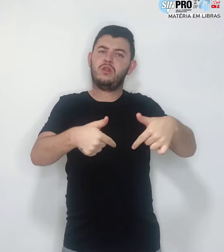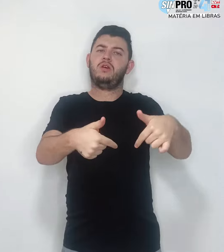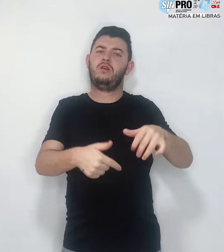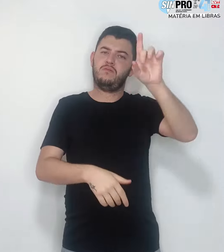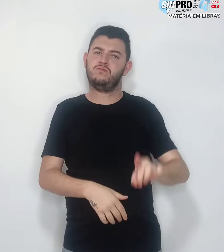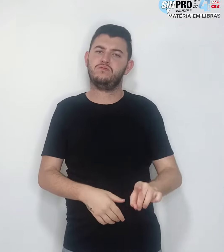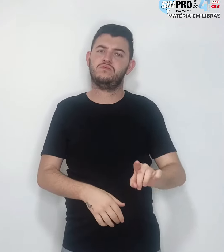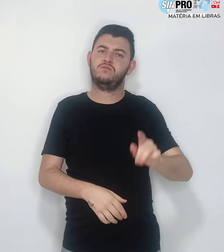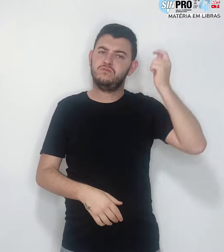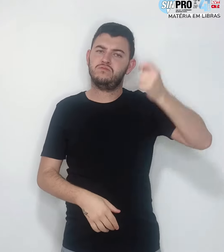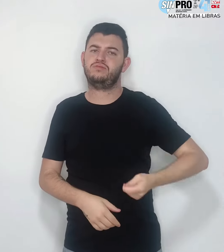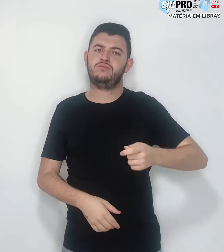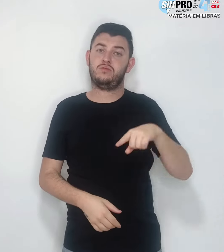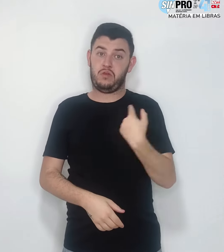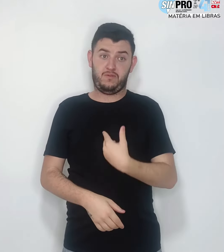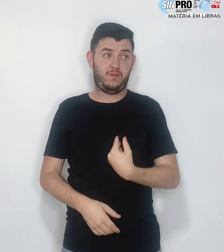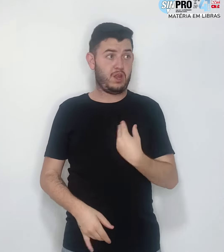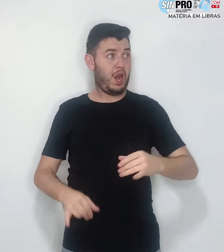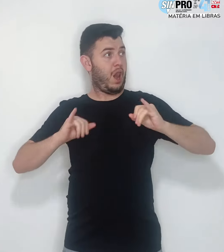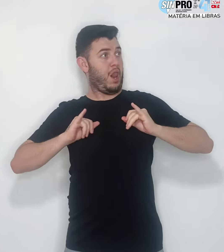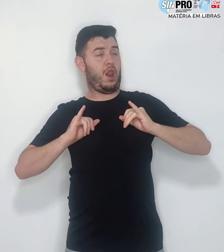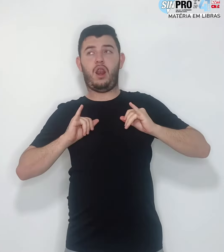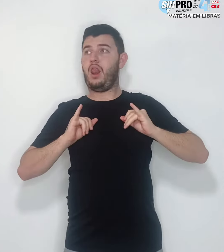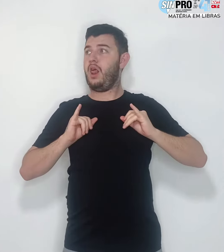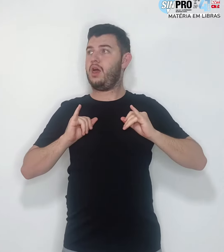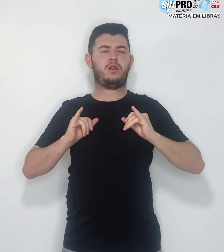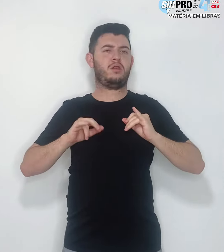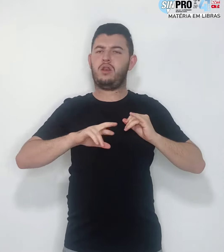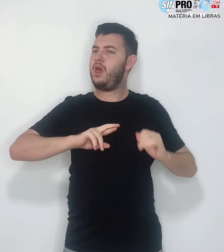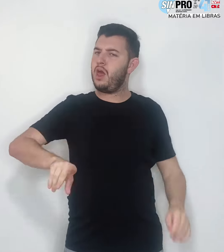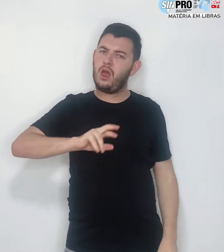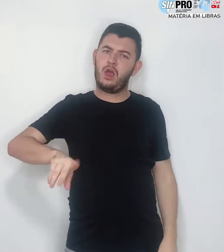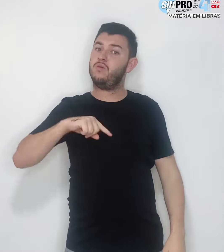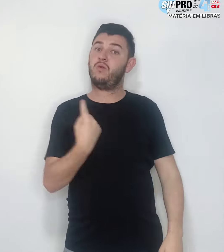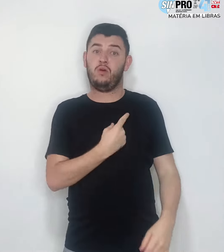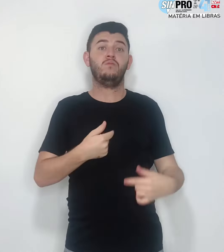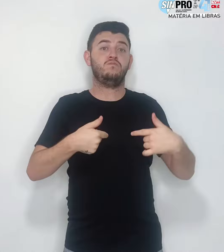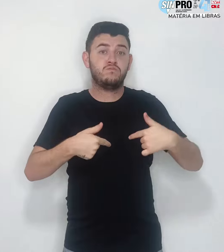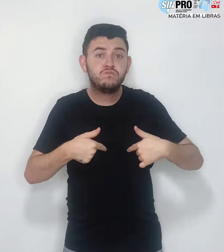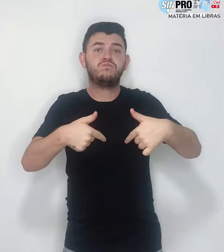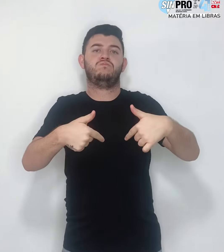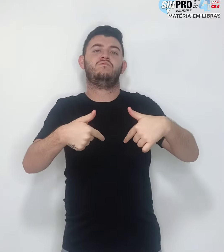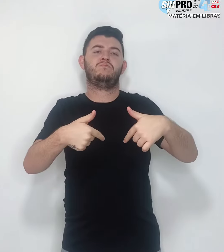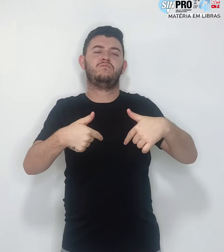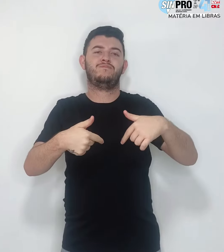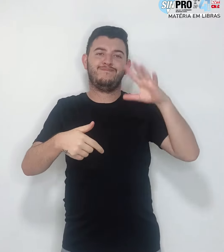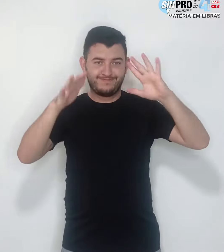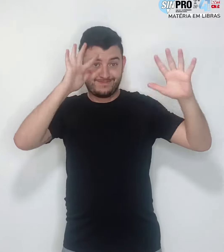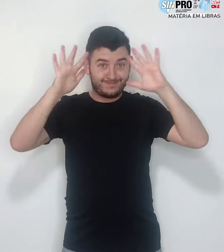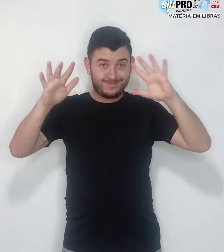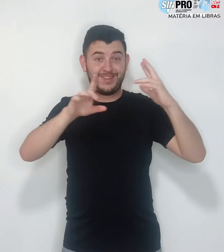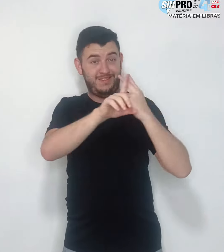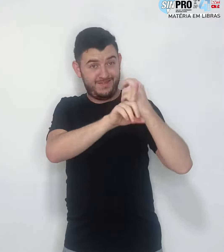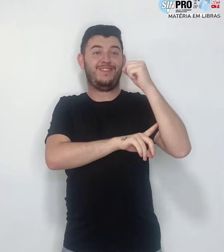disse, não estamos parados, lutamos, sonhamos e venceremos, deixou um recado.